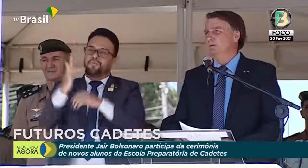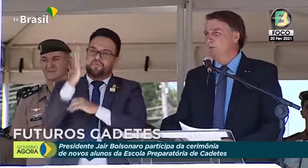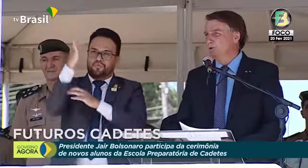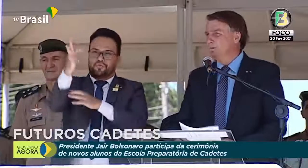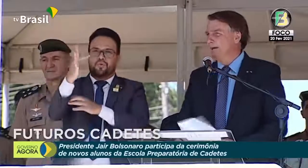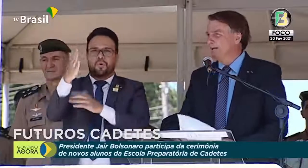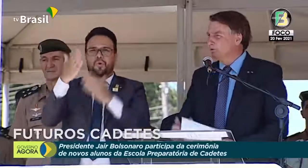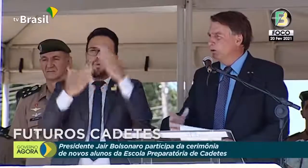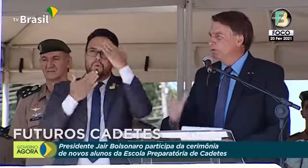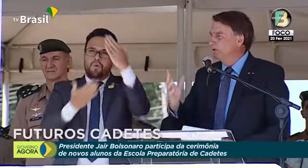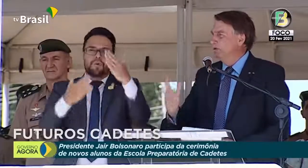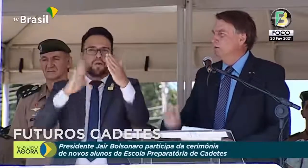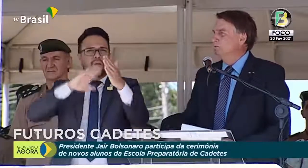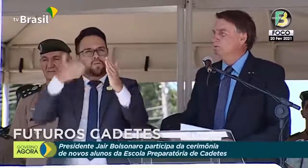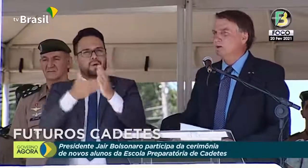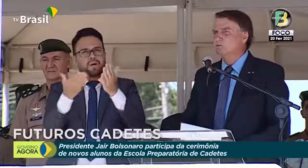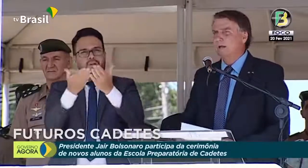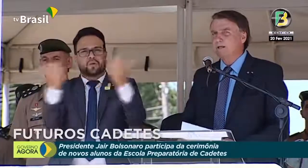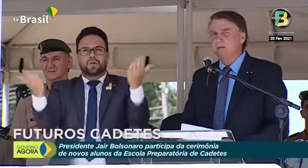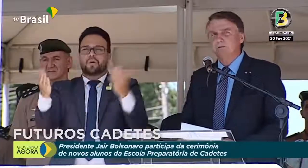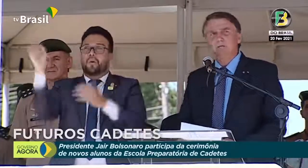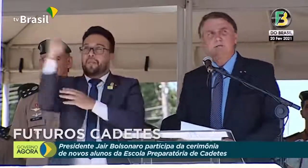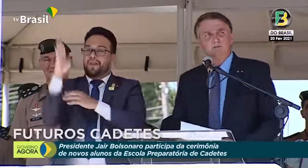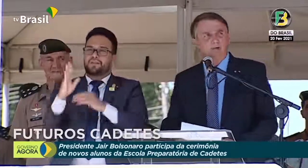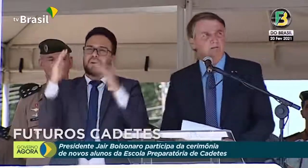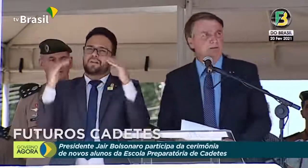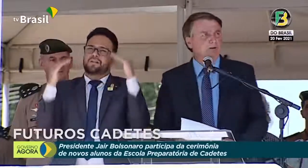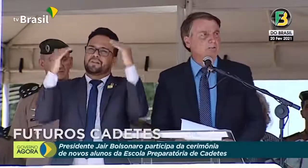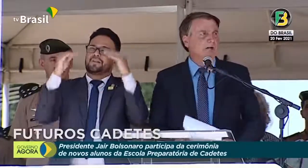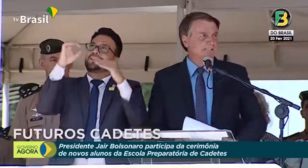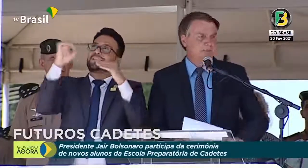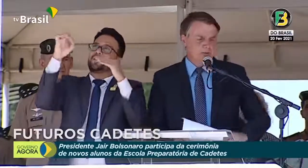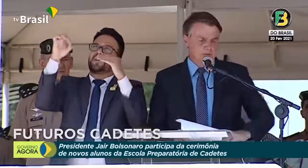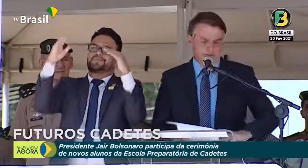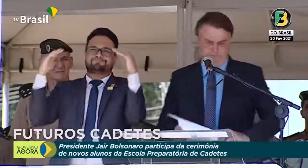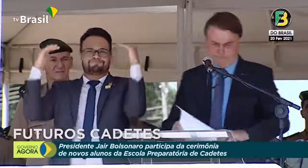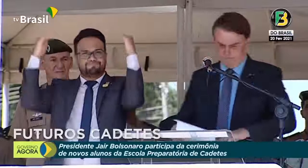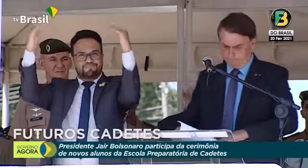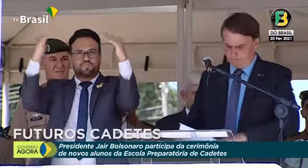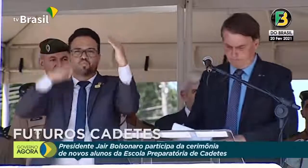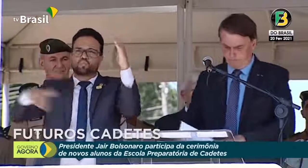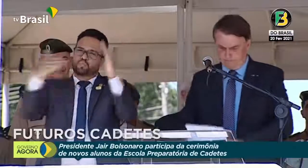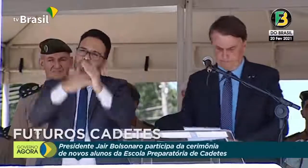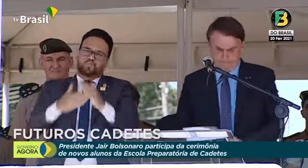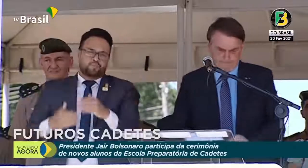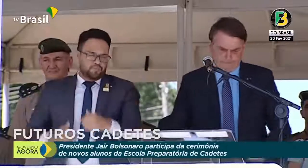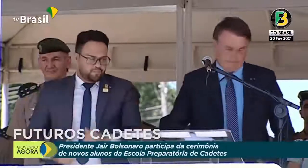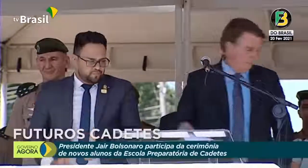futuro. Muito obrigado a todos, o nosso Brasil e o nosso Deus acima de tudo.